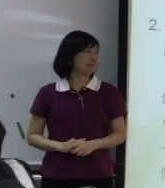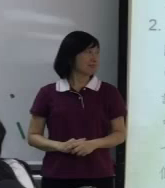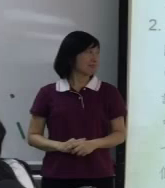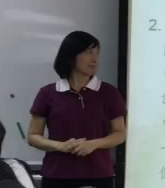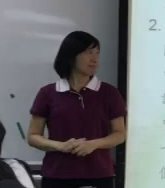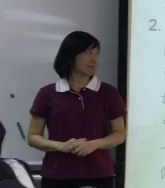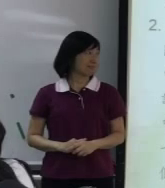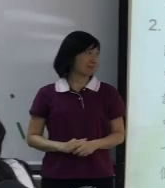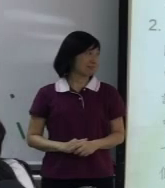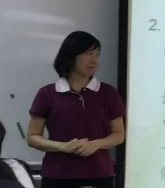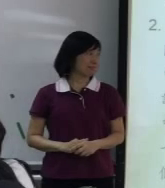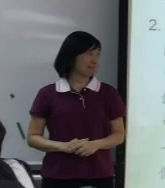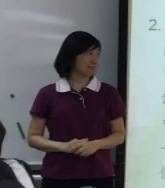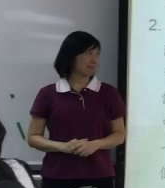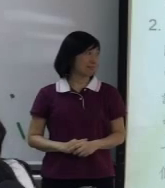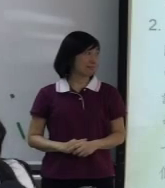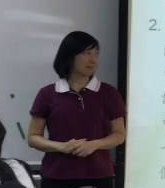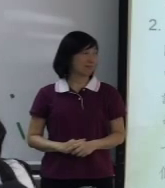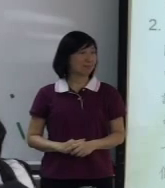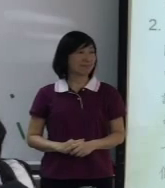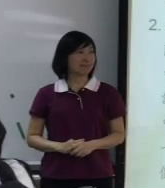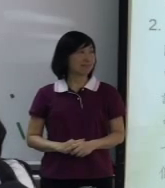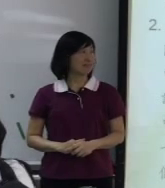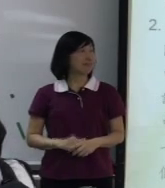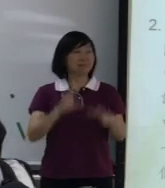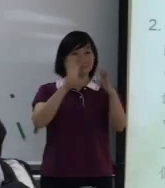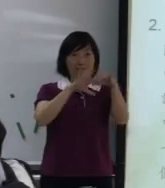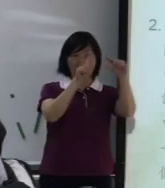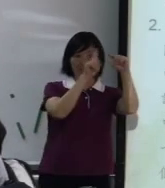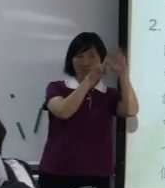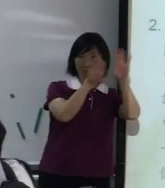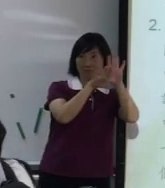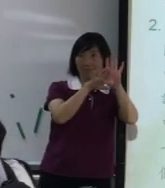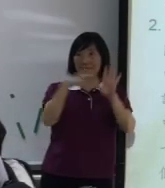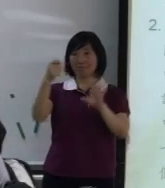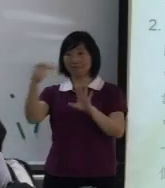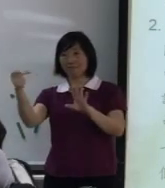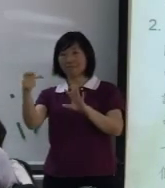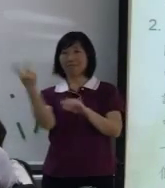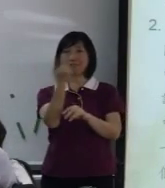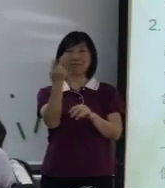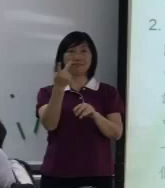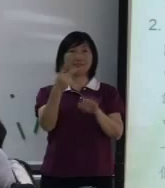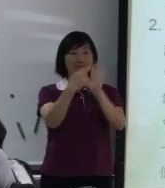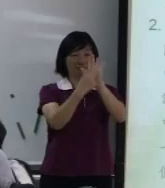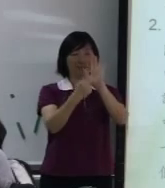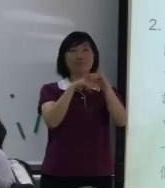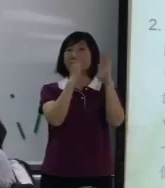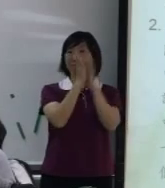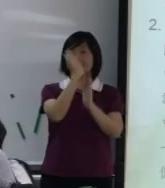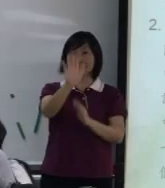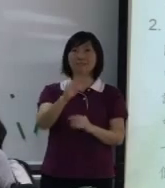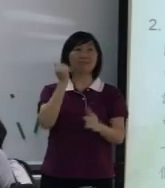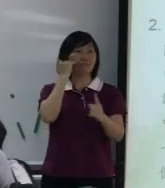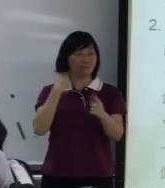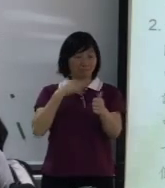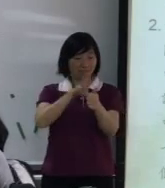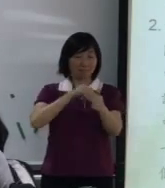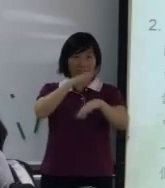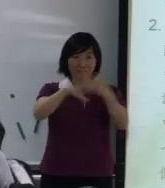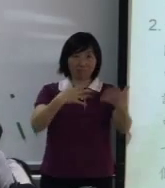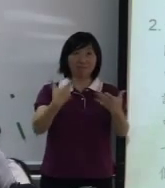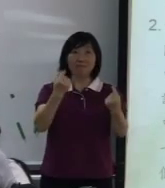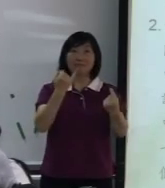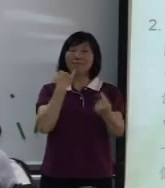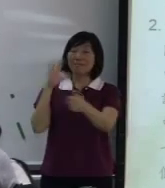哦、所以也有中文也有英文解释哦。你要学手语，你也